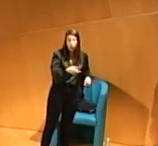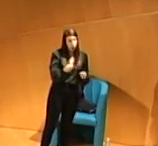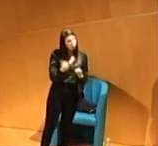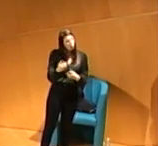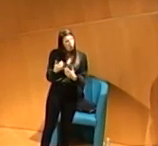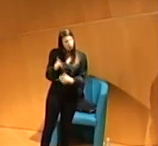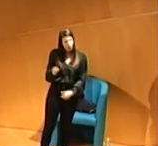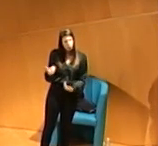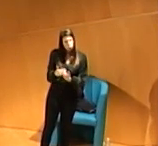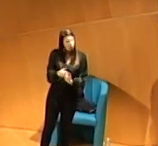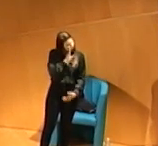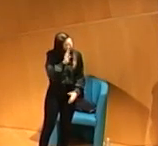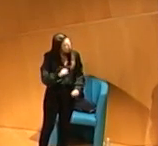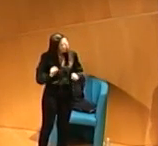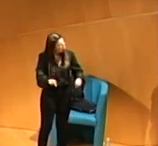le fauteuil roulant, je me dis,